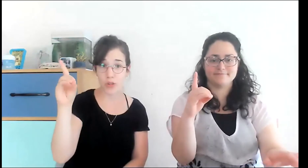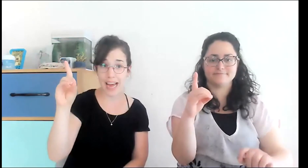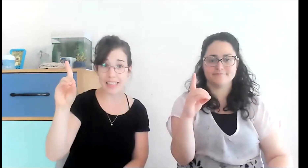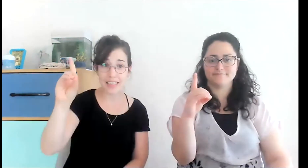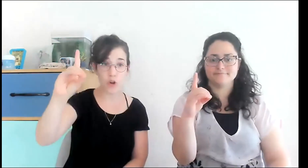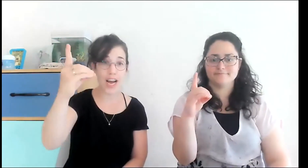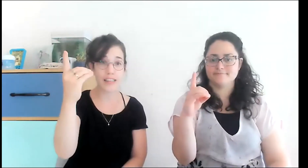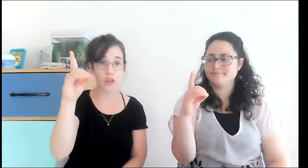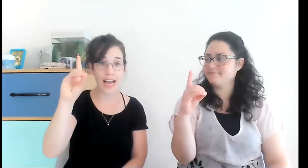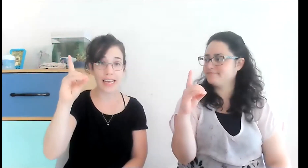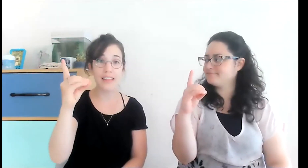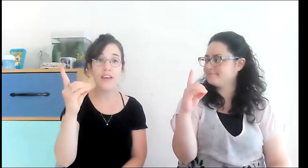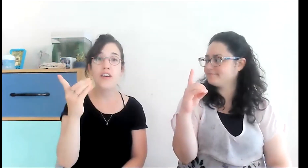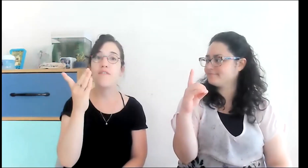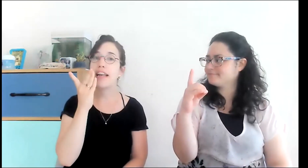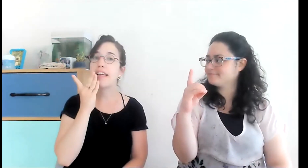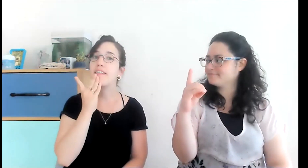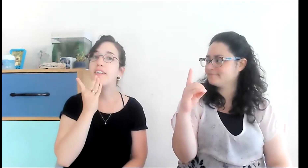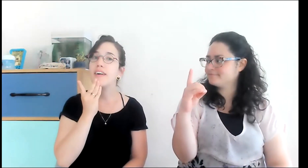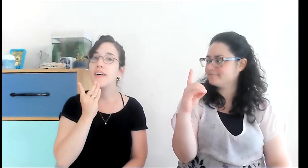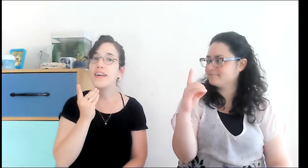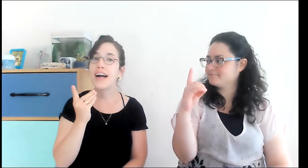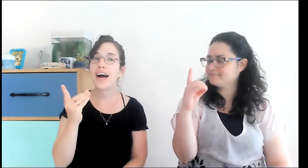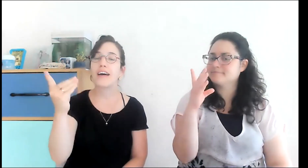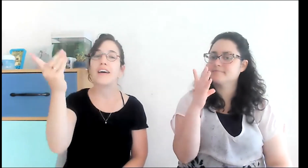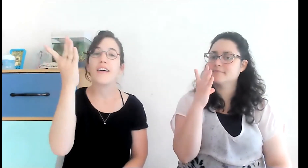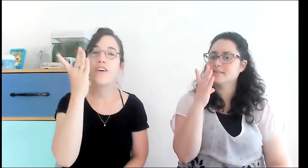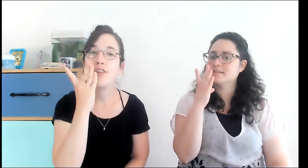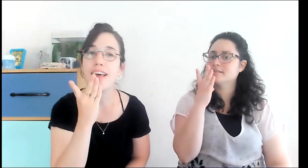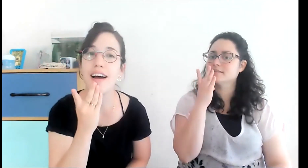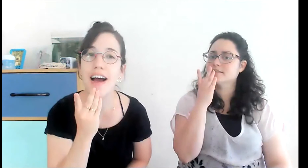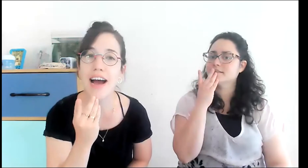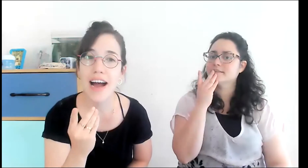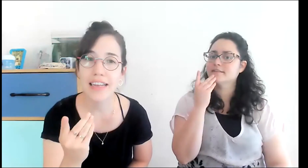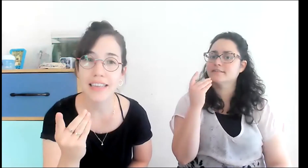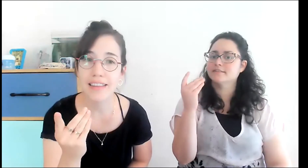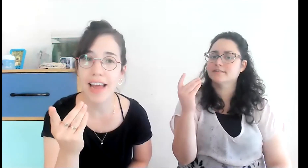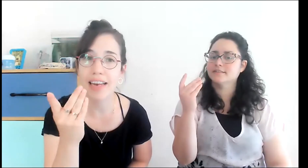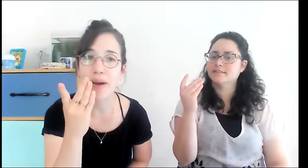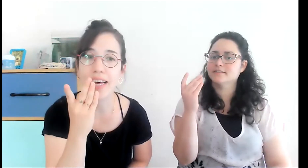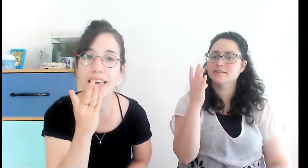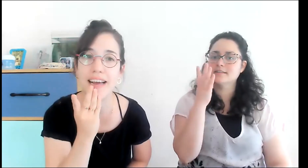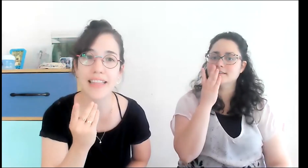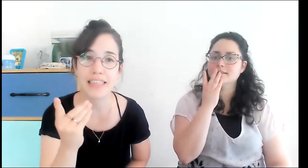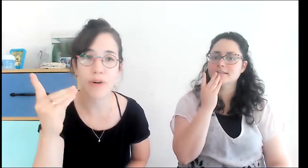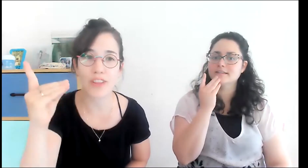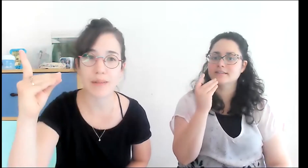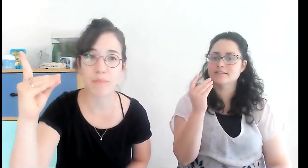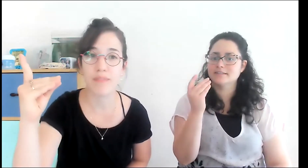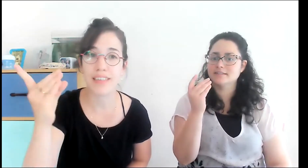ד'. אז אני לוקחת את האות ד', ואני ככה עושה על הסנטר, אני מחליקה את האצבעות על הסנטר,